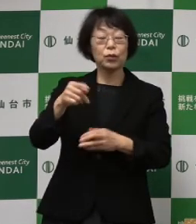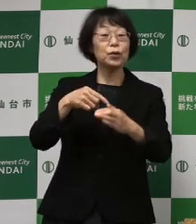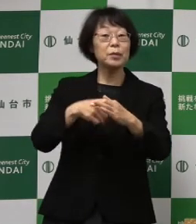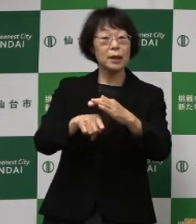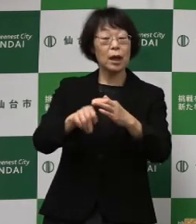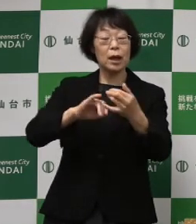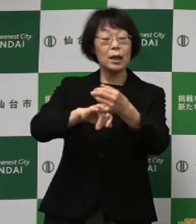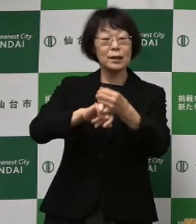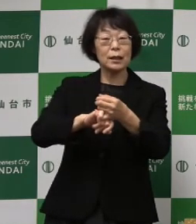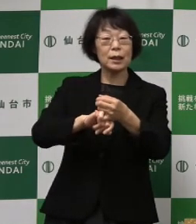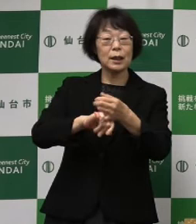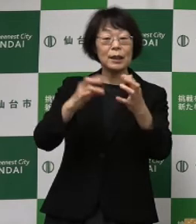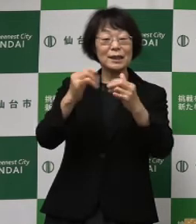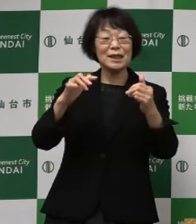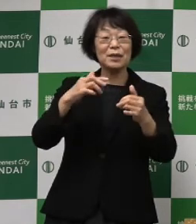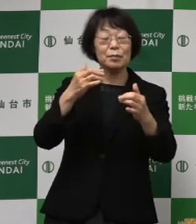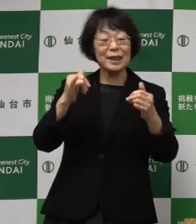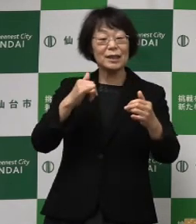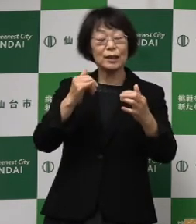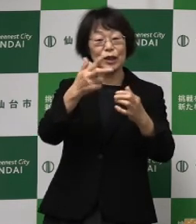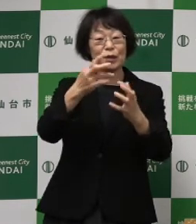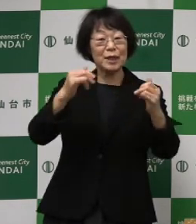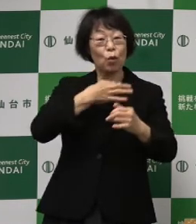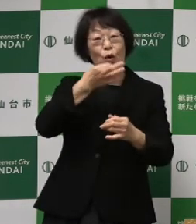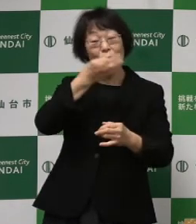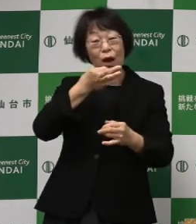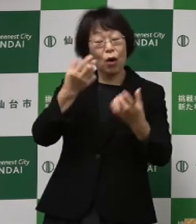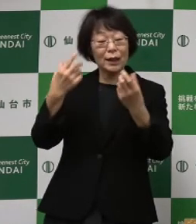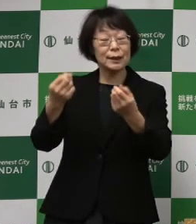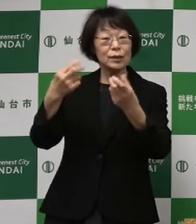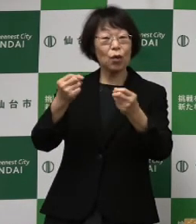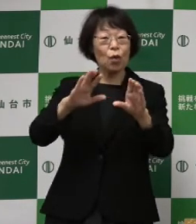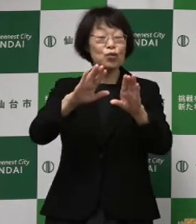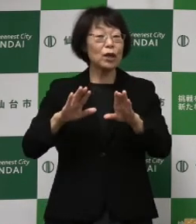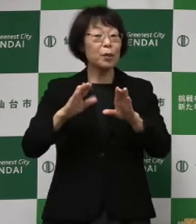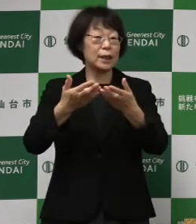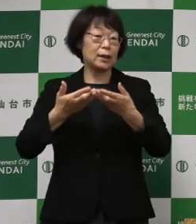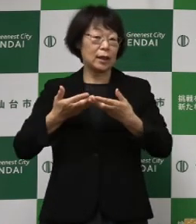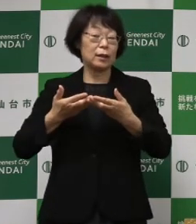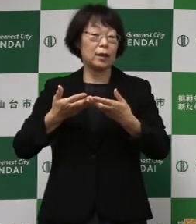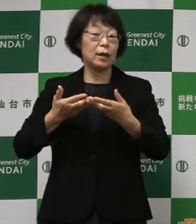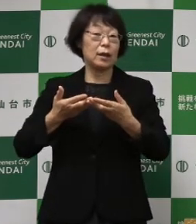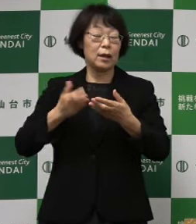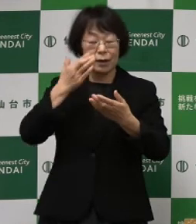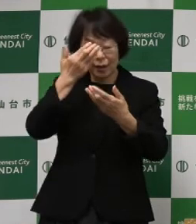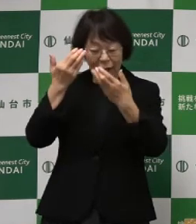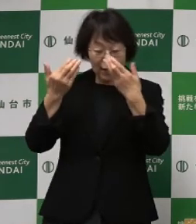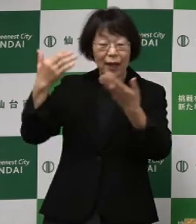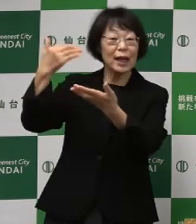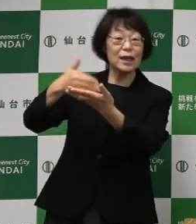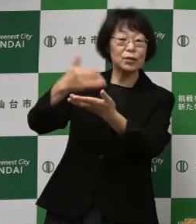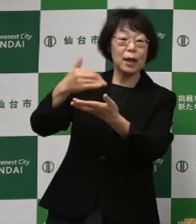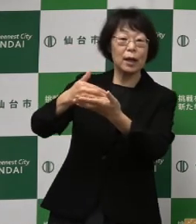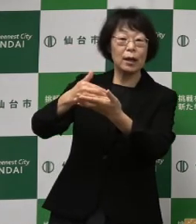ですね、ぜひこの声をしっかりとして、しっかりと受け止めていただいた上で、丁寧な説明のみなら